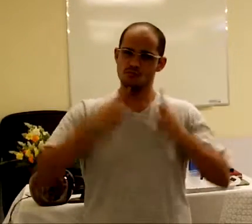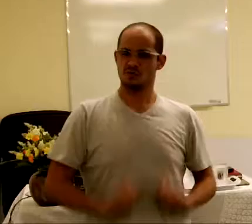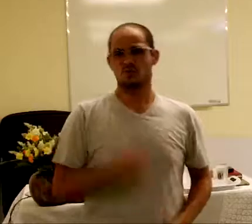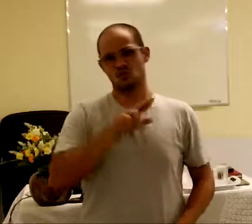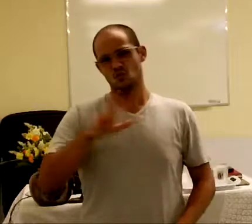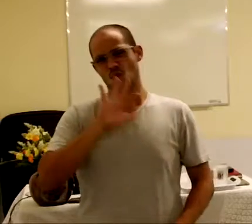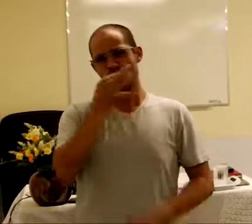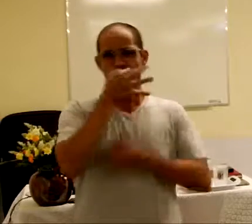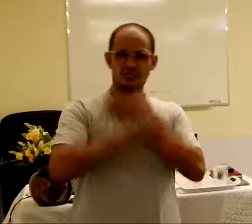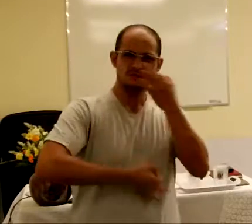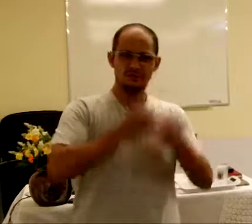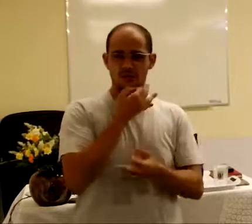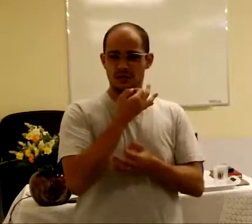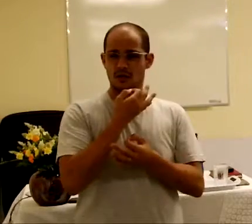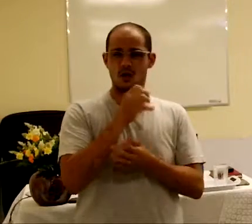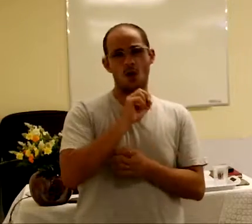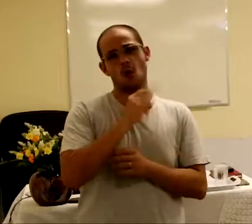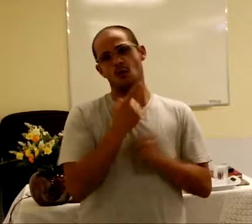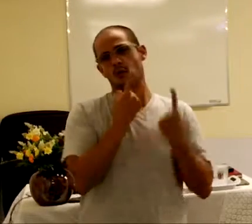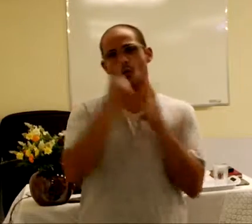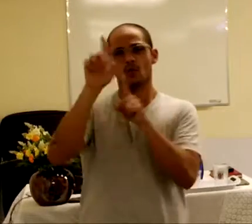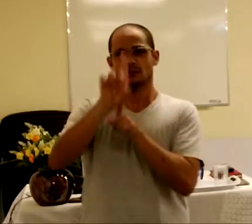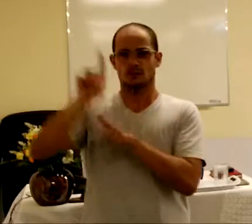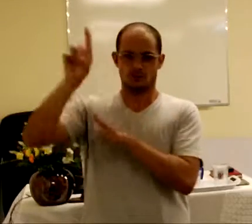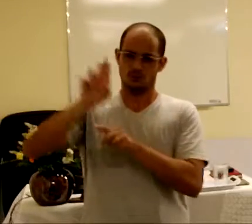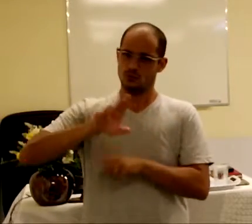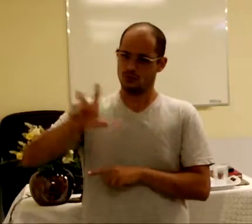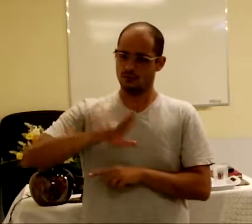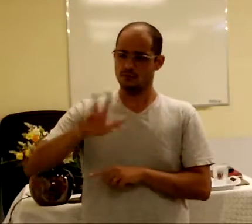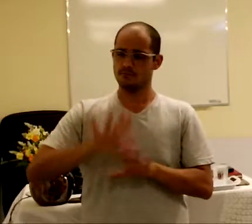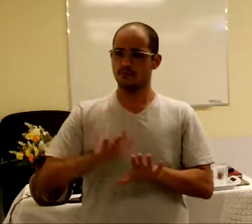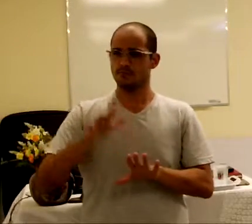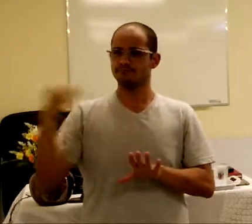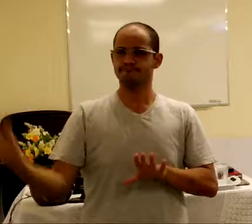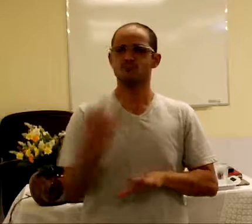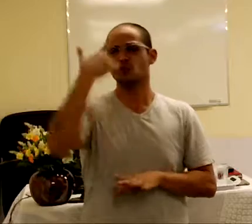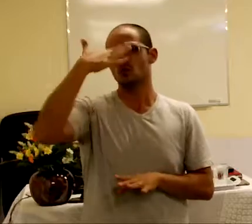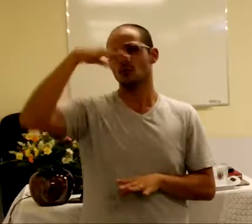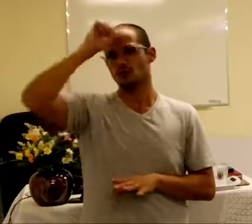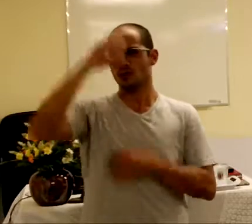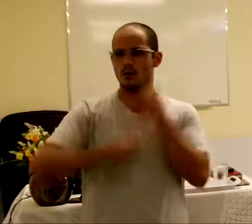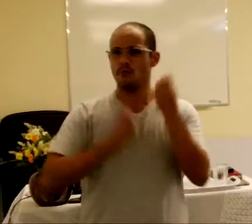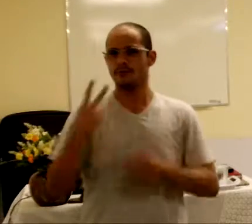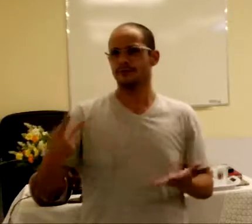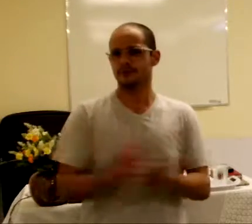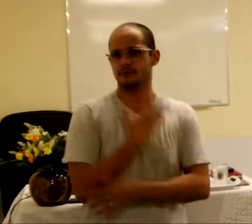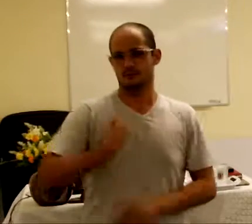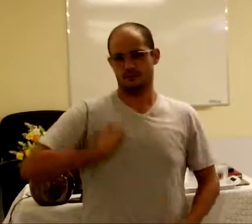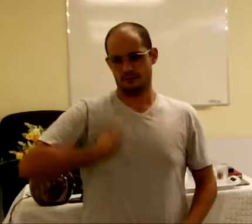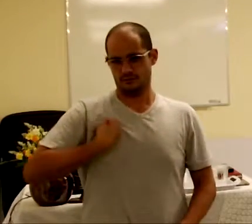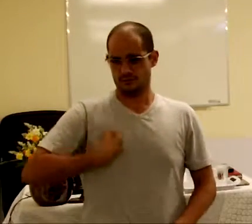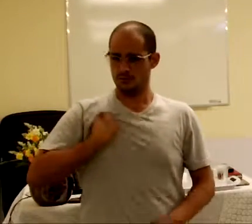para destruir a ideia de Deus ou da religião, mas para compreender como é que isso acontece na vida, por que o ser humano